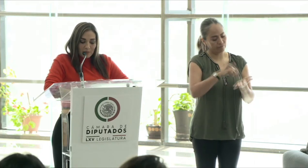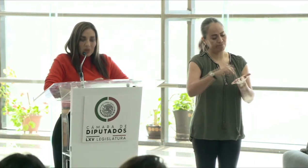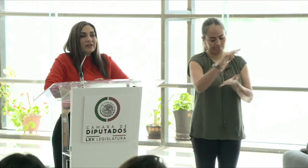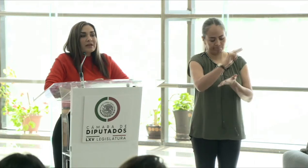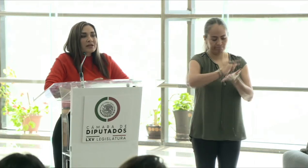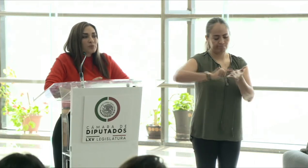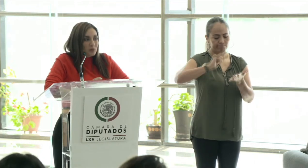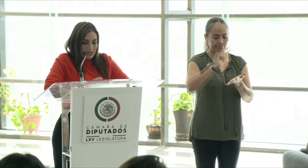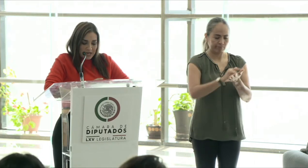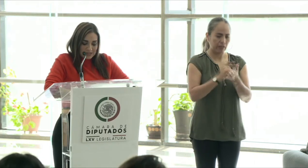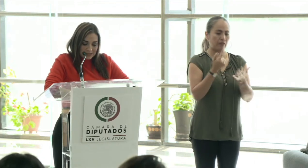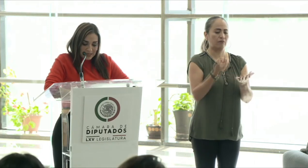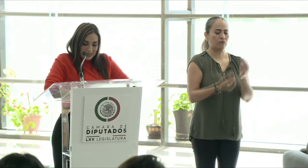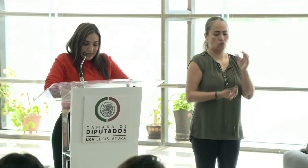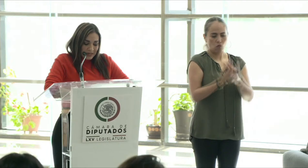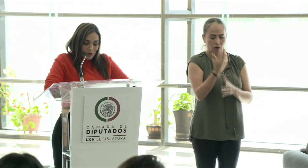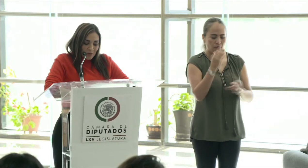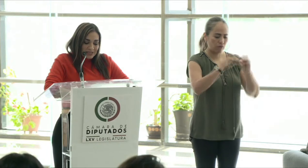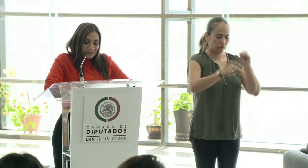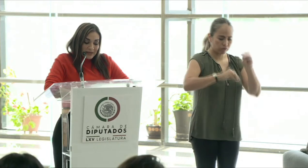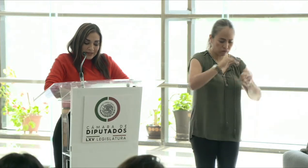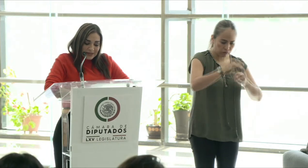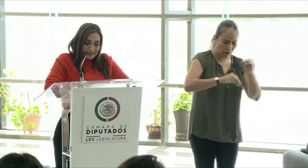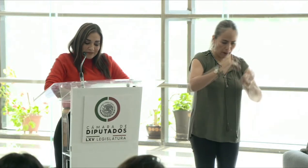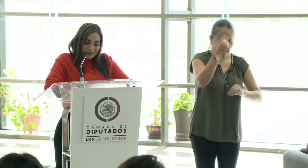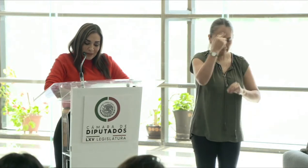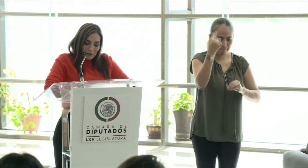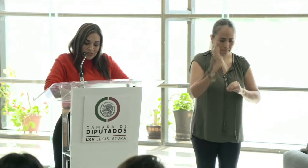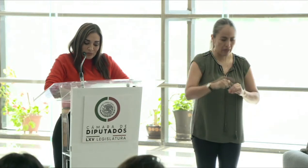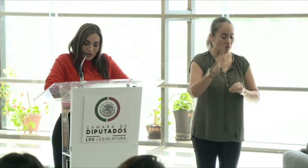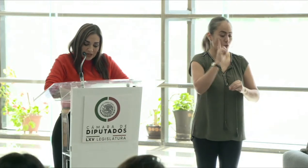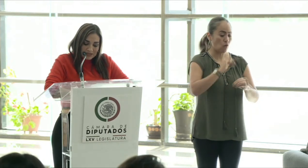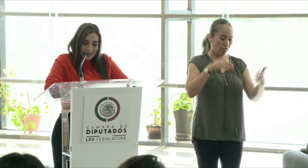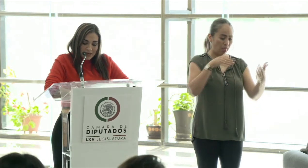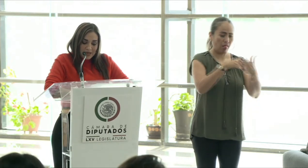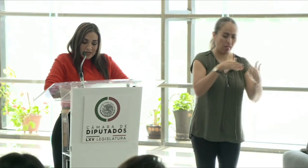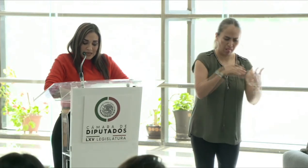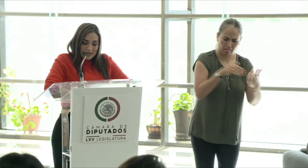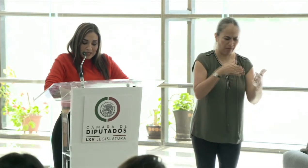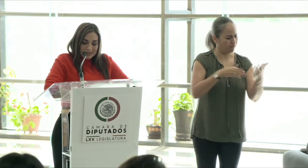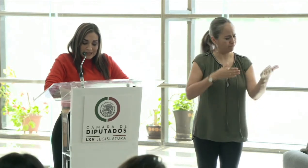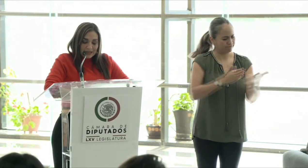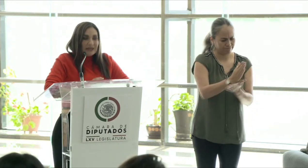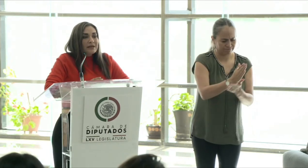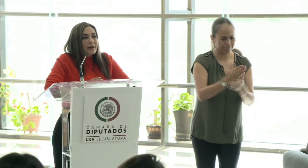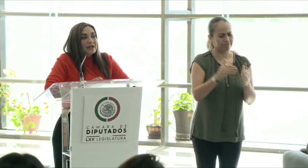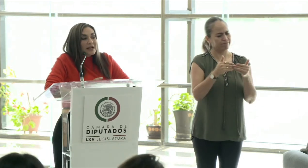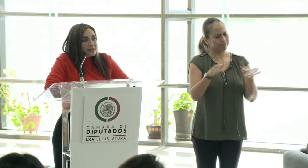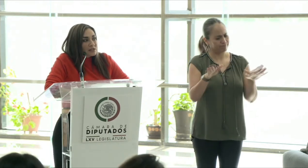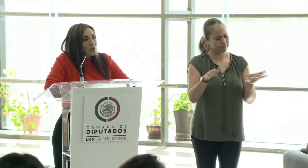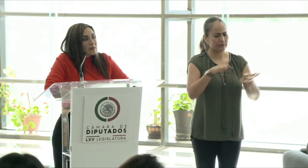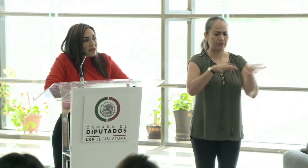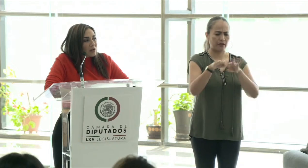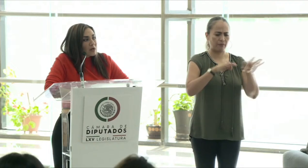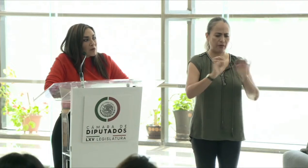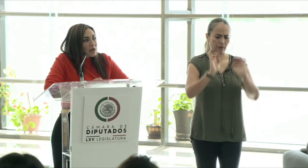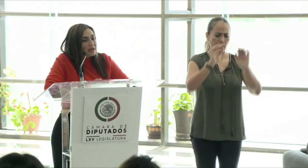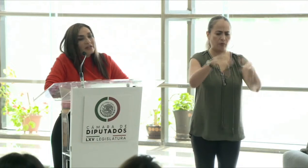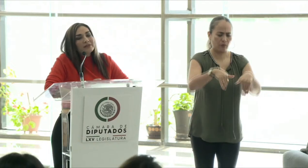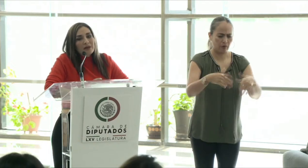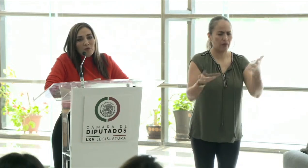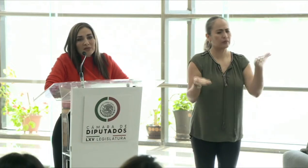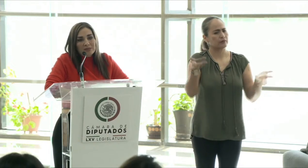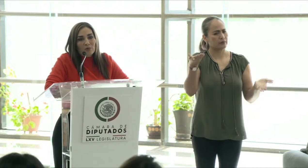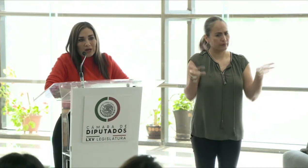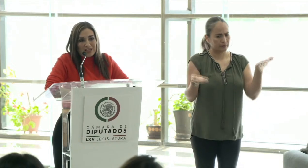implementar políticas públicas que rompan Las barreras que enfrentamos las mujeres y que se equilibre el acceso al mercado laboral